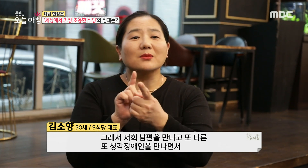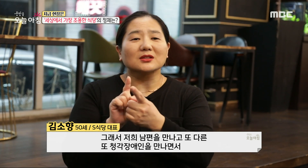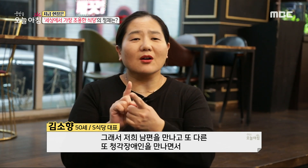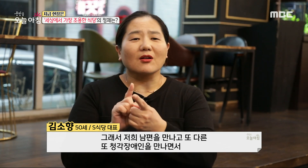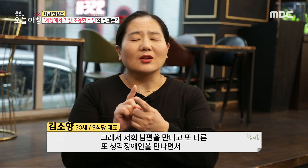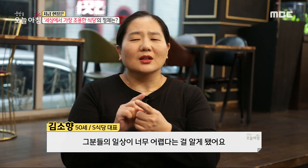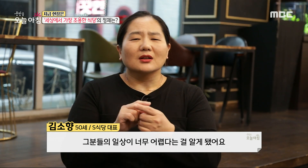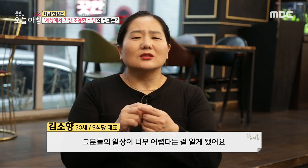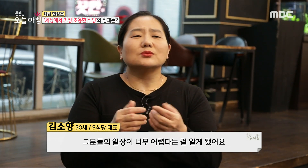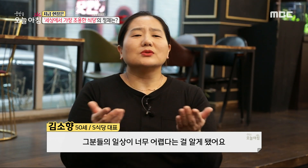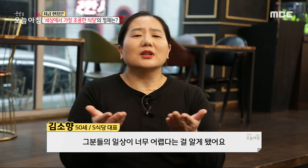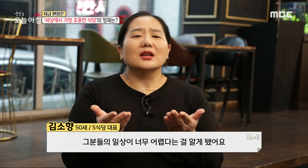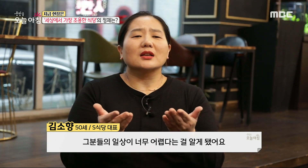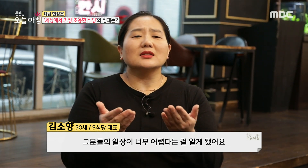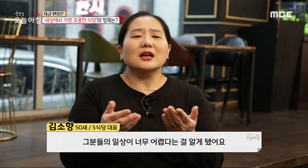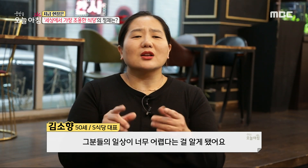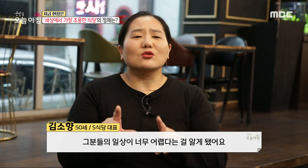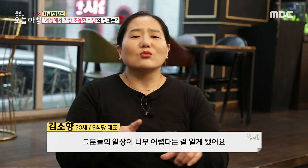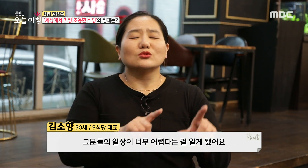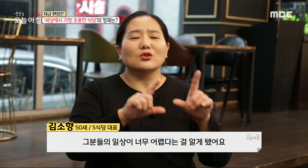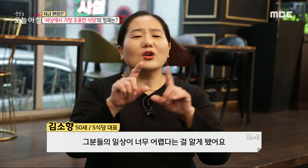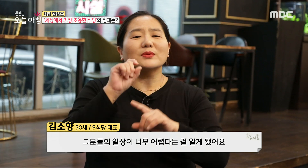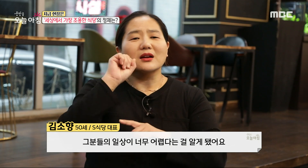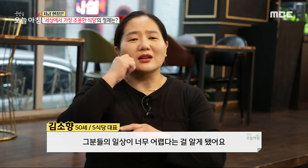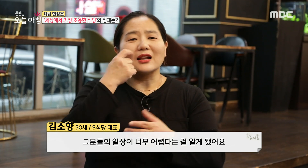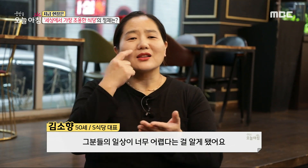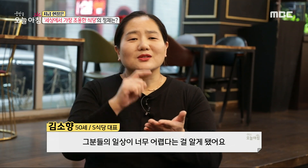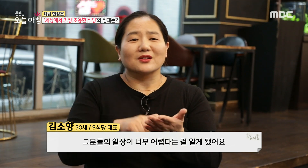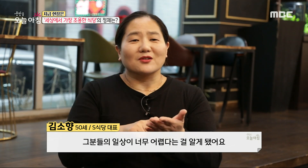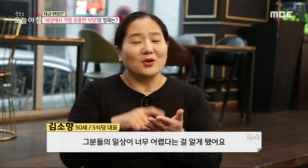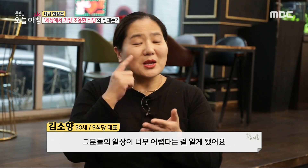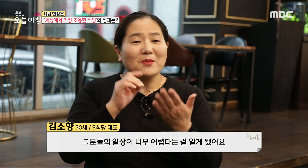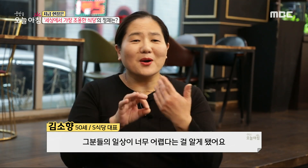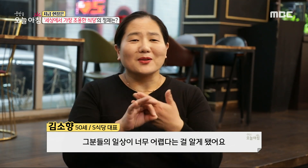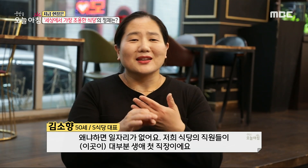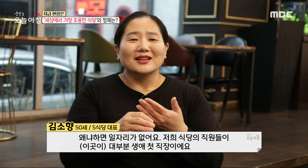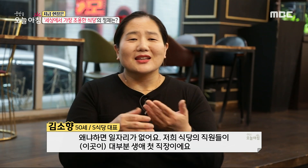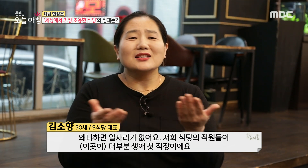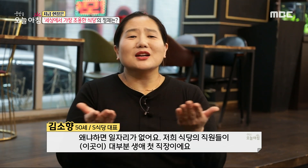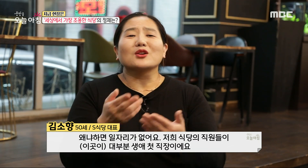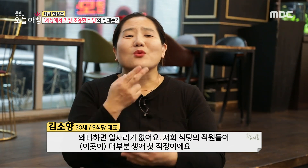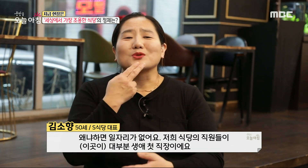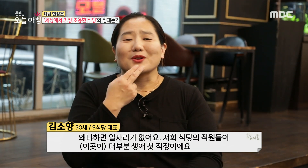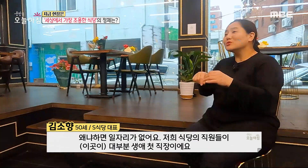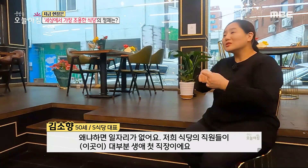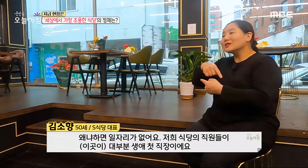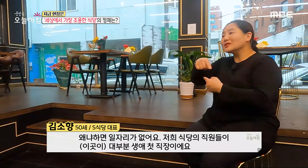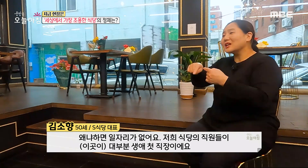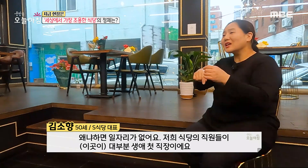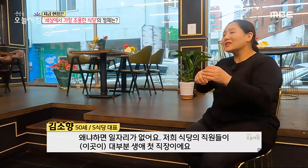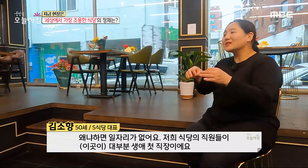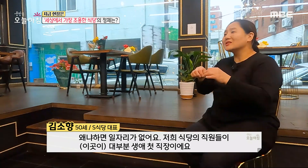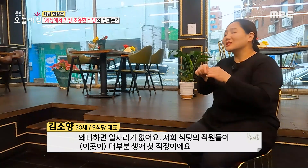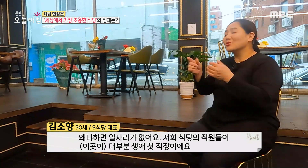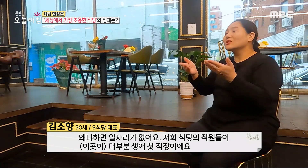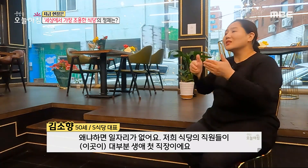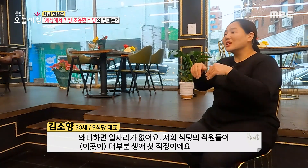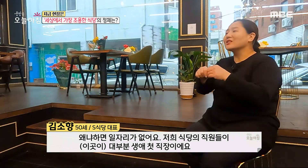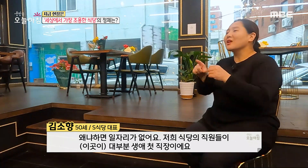만나면서 그분들의 일상이 너무 어렵다는 걸 알게 됐어요. 왜냐하면 일자리가 없어요. 저희 식당의 직원들이